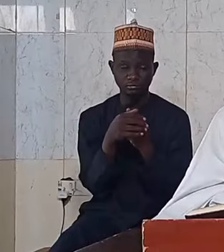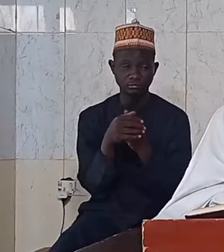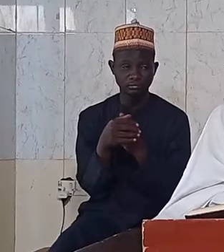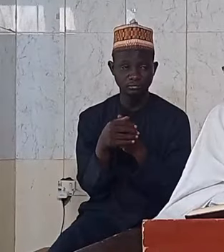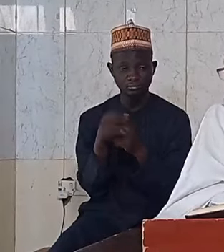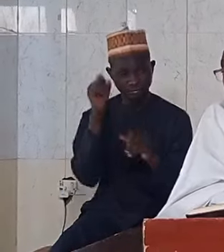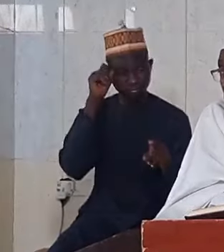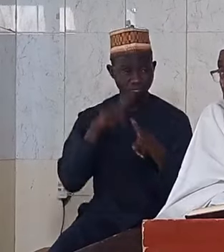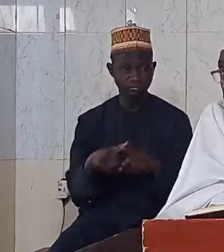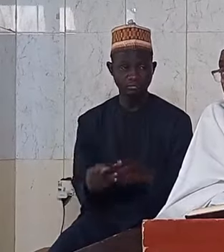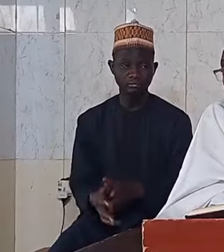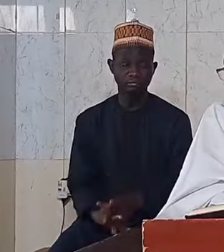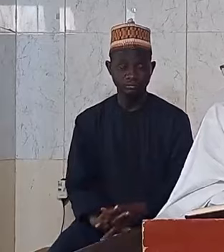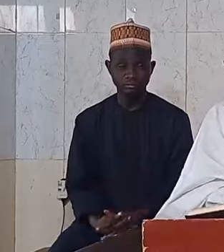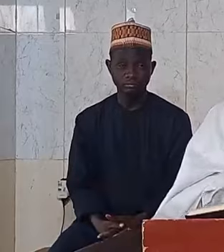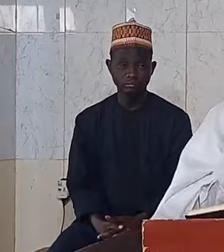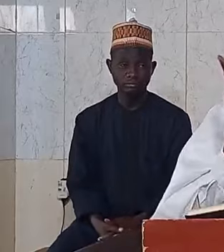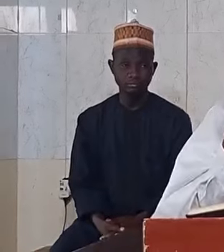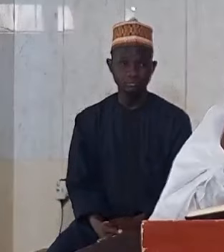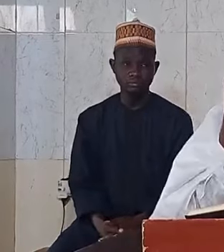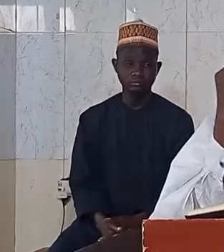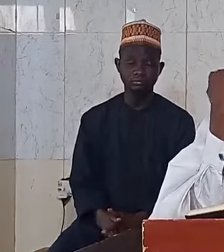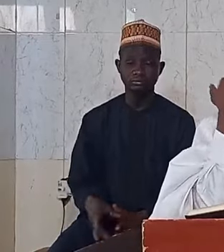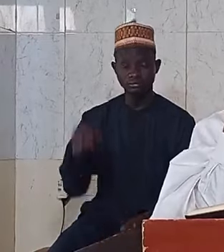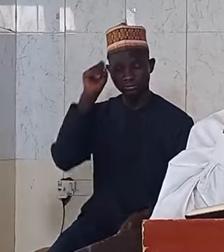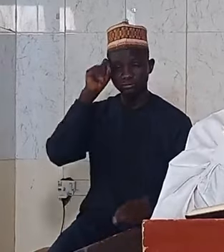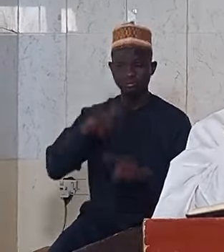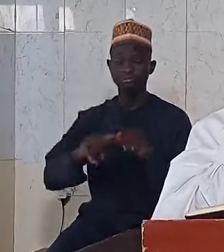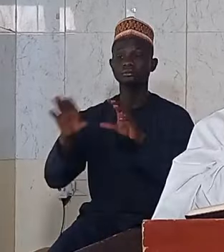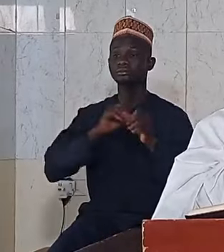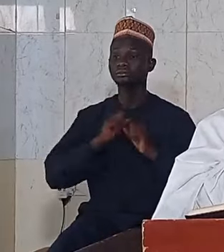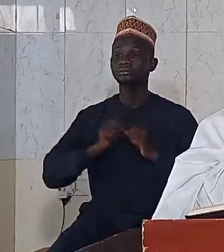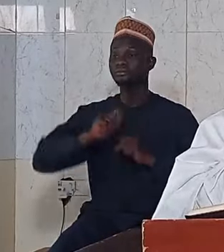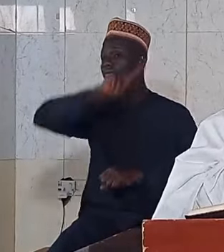kun yarda da wannan ko ba ku yarda tsakani da Allah kuna zikiri